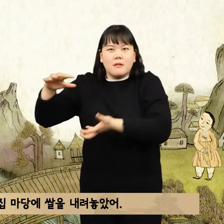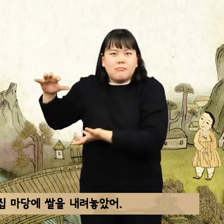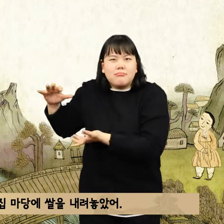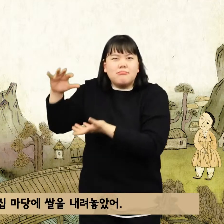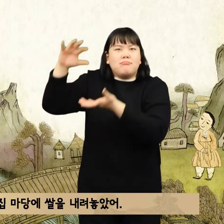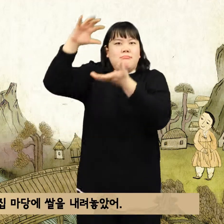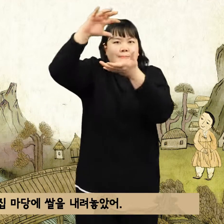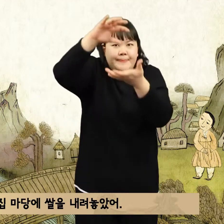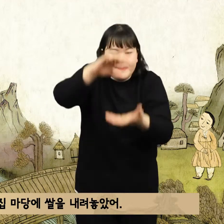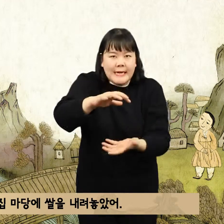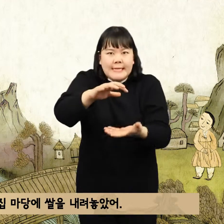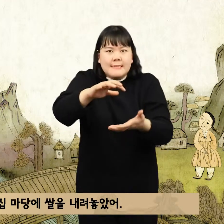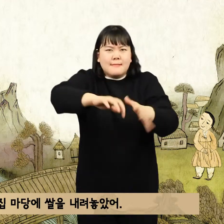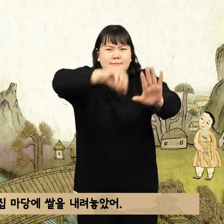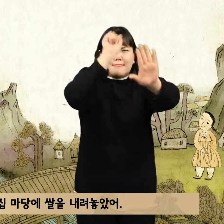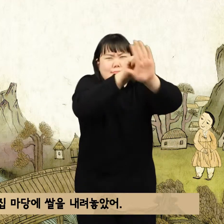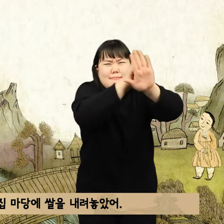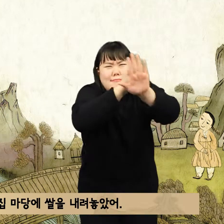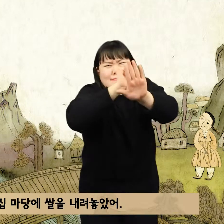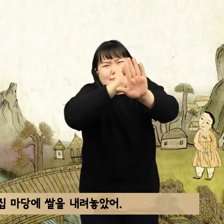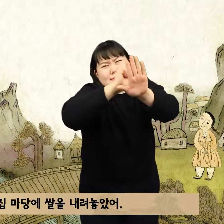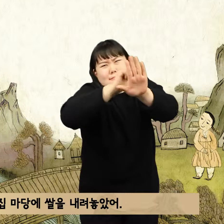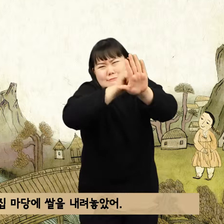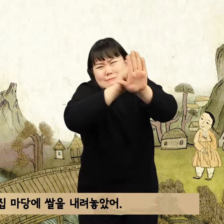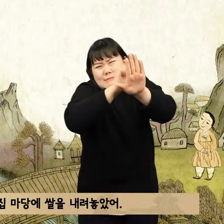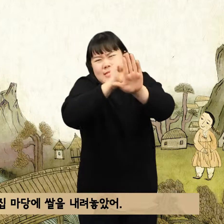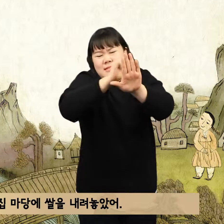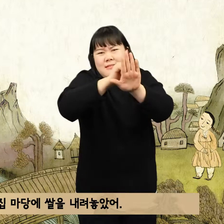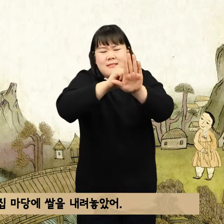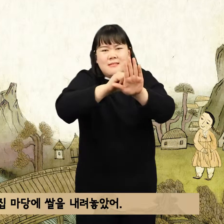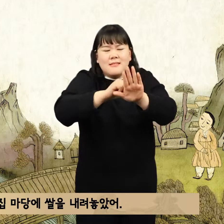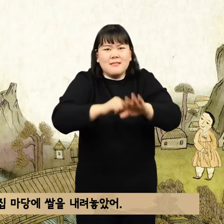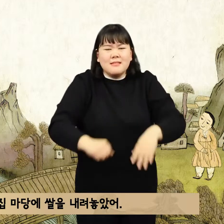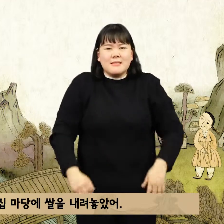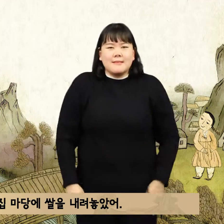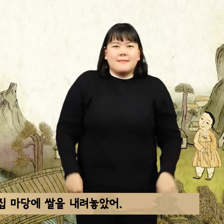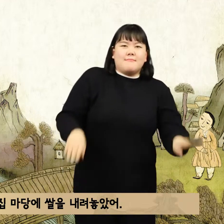사또는 덕진이네 집 마당에 쌀을 내려놓았어.